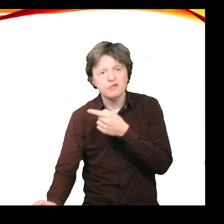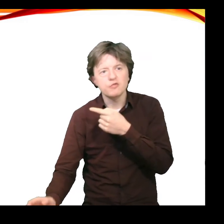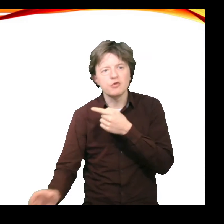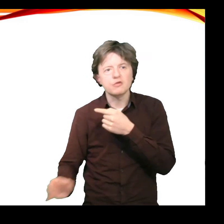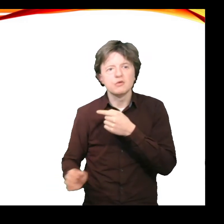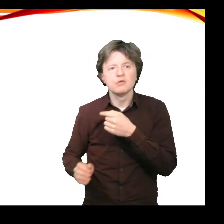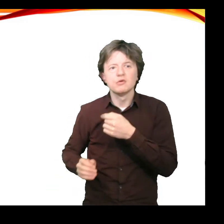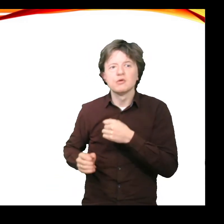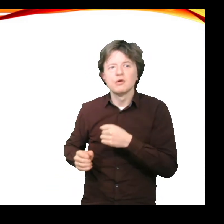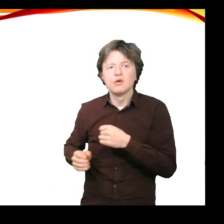woord.